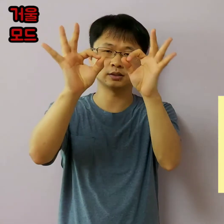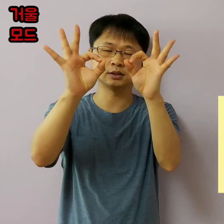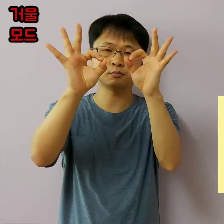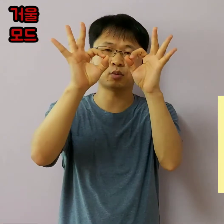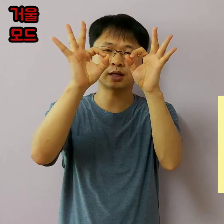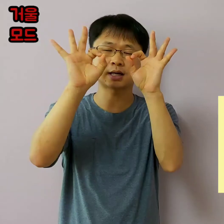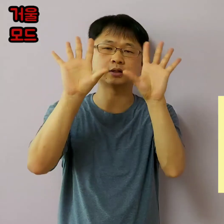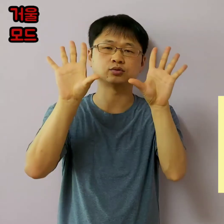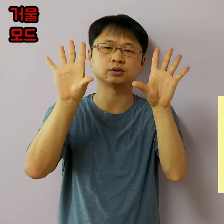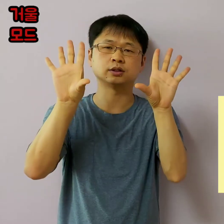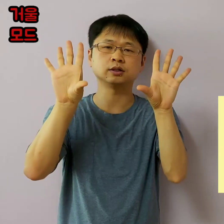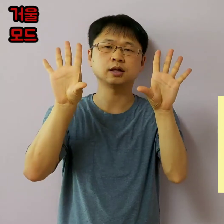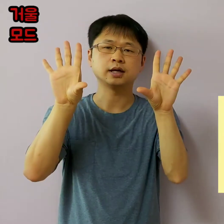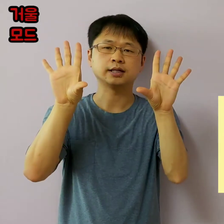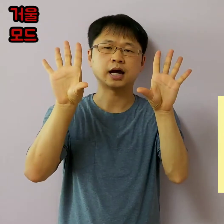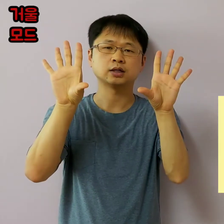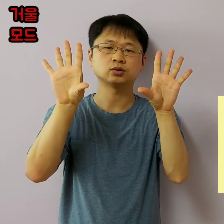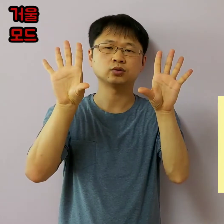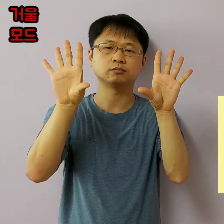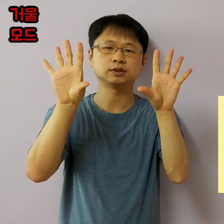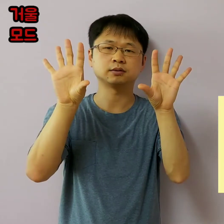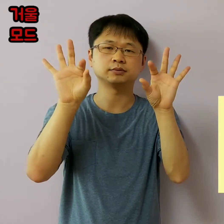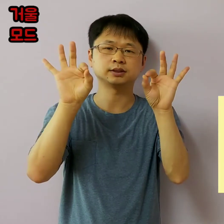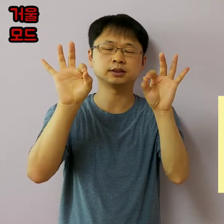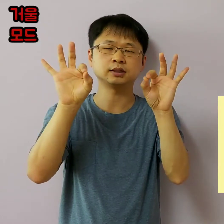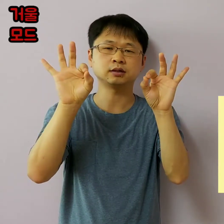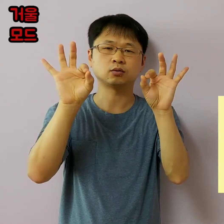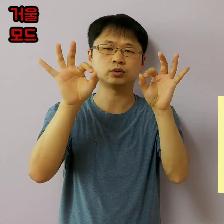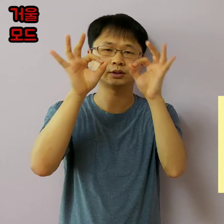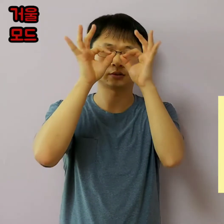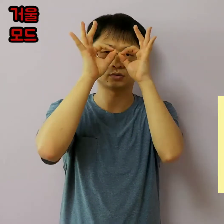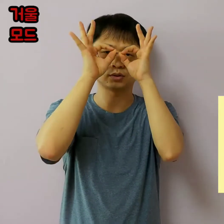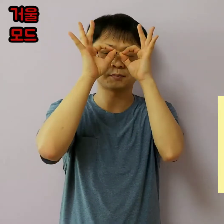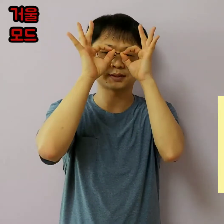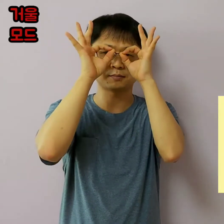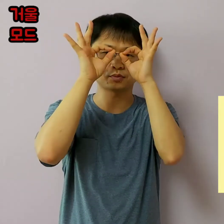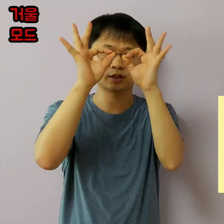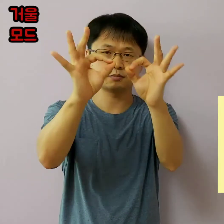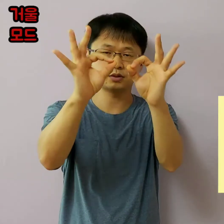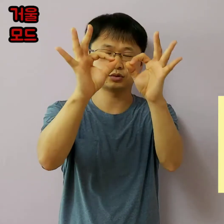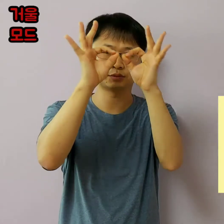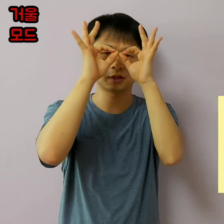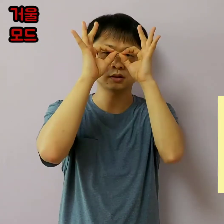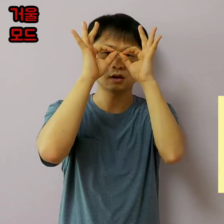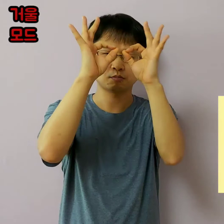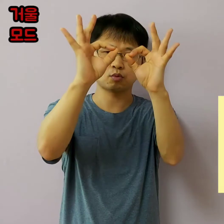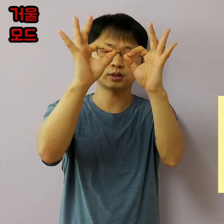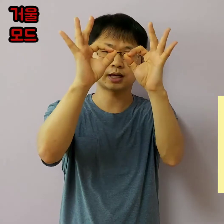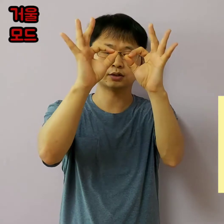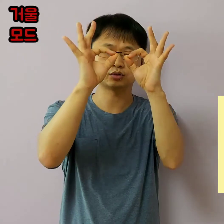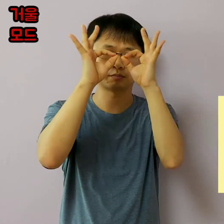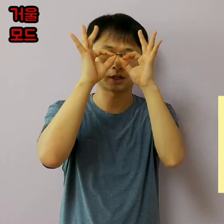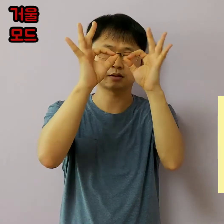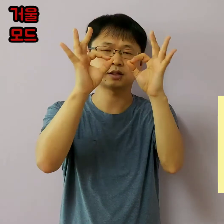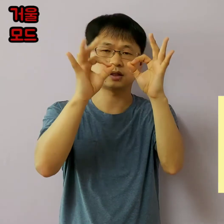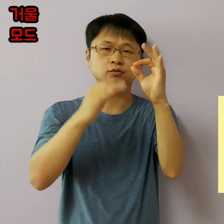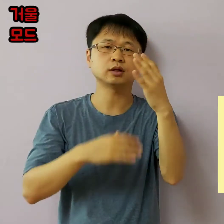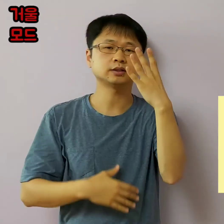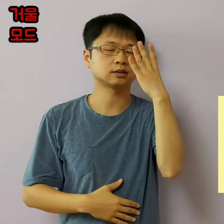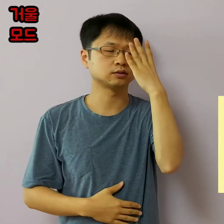노력하는 보다라는 손은 양손 엄지검지를 고리 지어서 눈앞에서 앞으로 내밀어 주시면 보다라는 손입니다. 근데 내 눈에 그냥